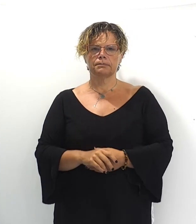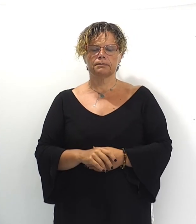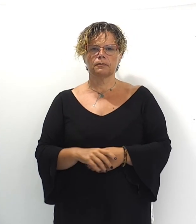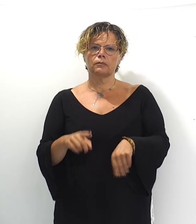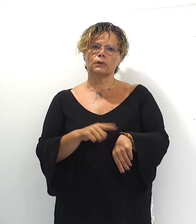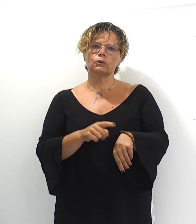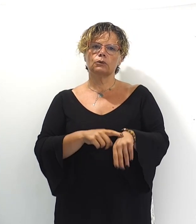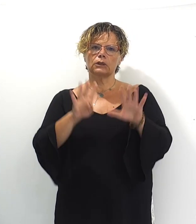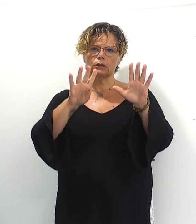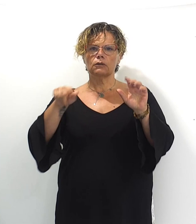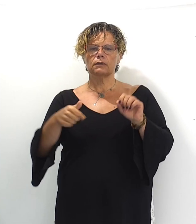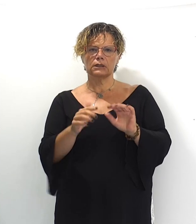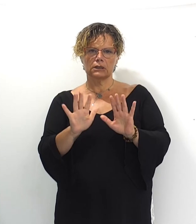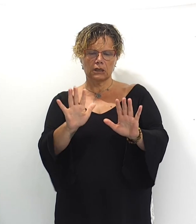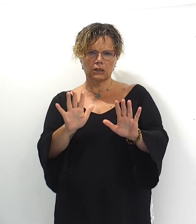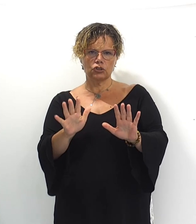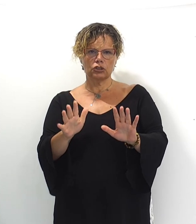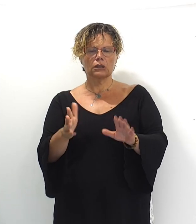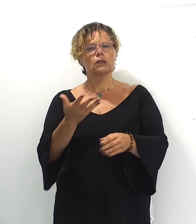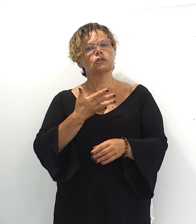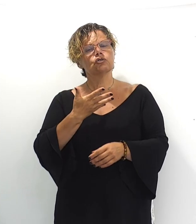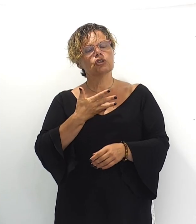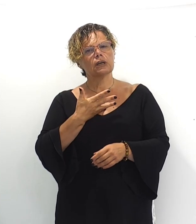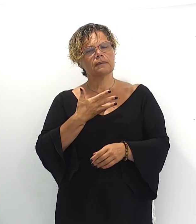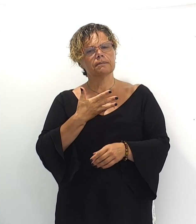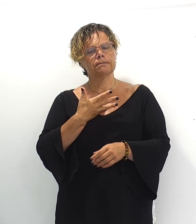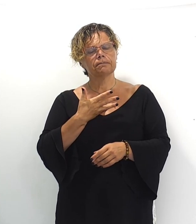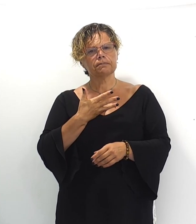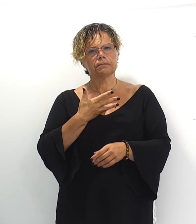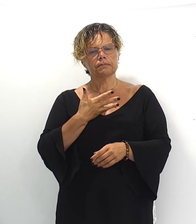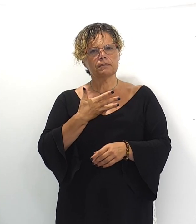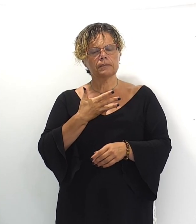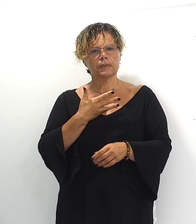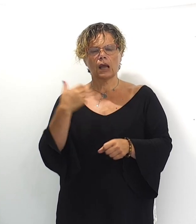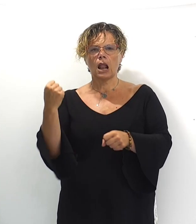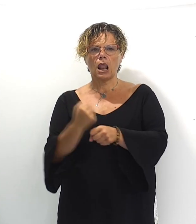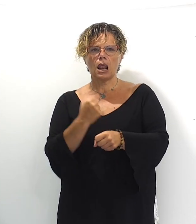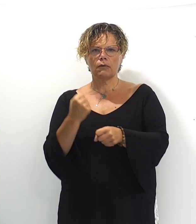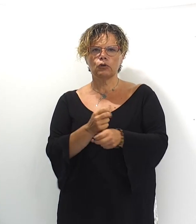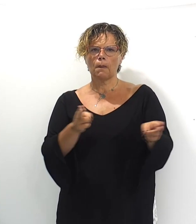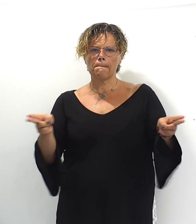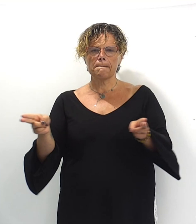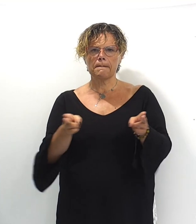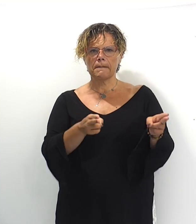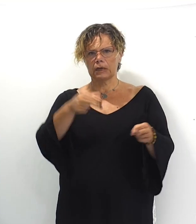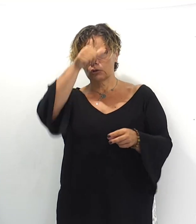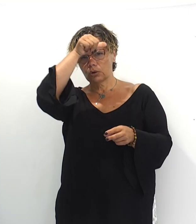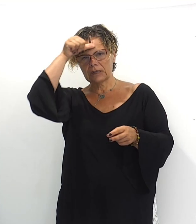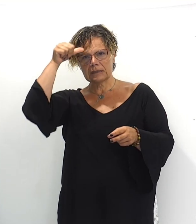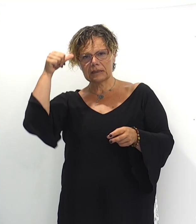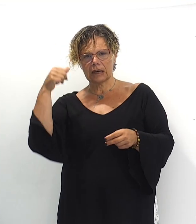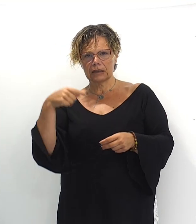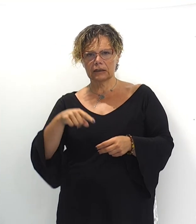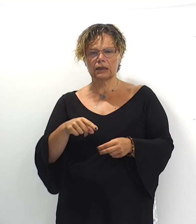Alle 21:10 la puntata sui lavoratori stagionali